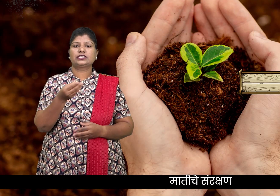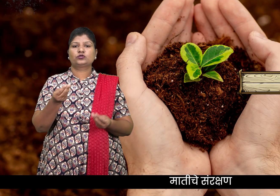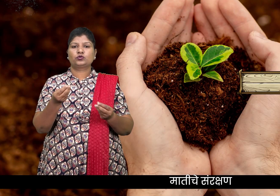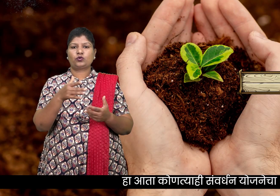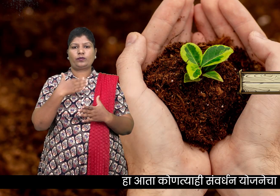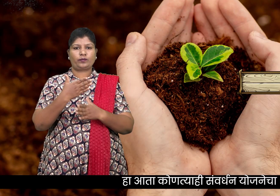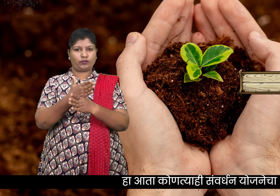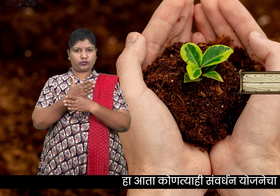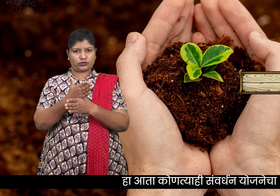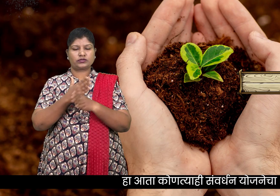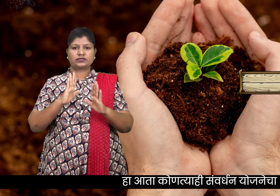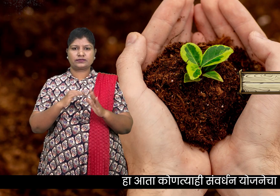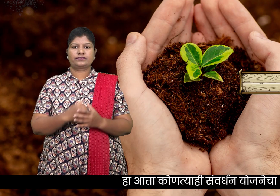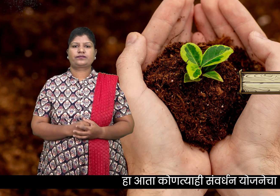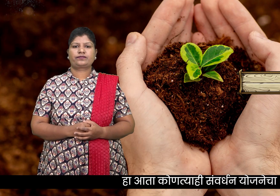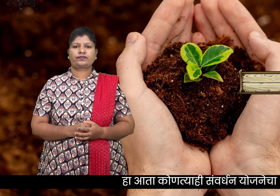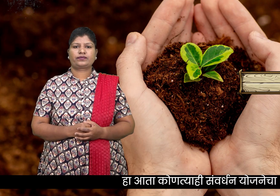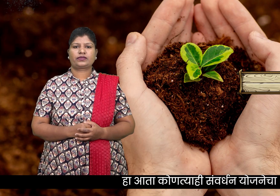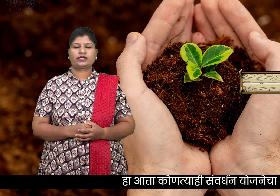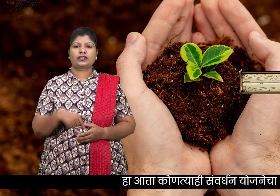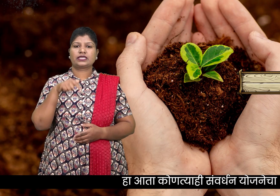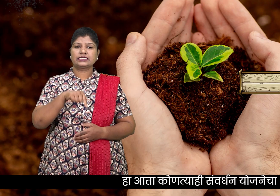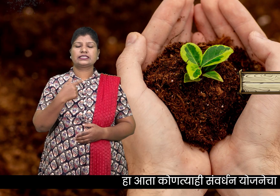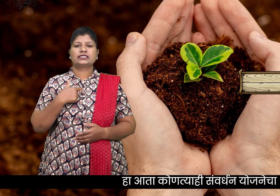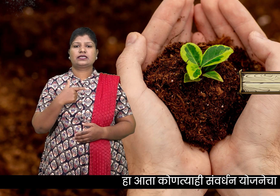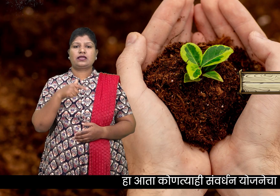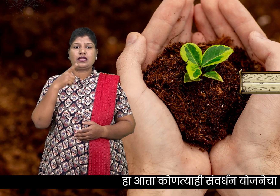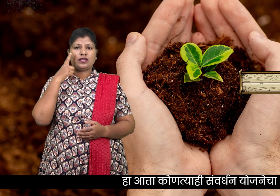संरक्षण हा आता कोणत्याही संवर्धन योजनेचा